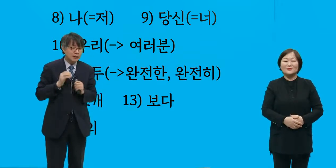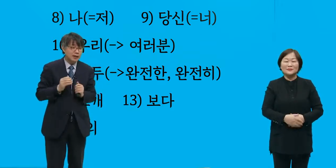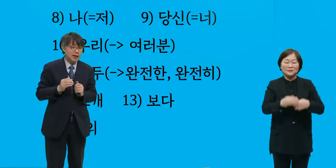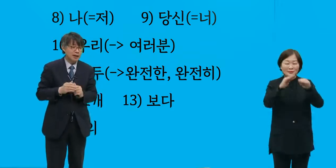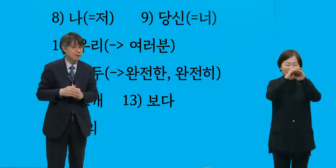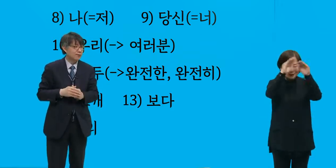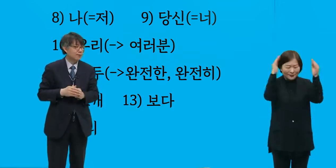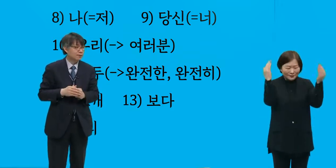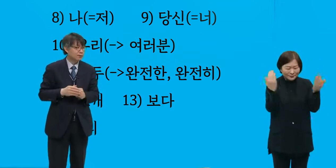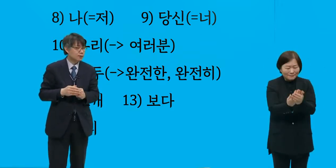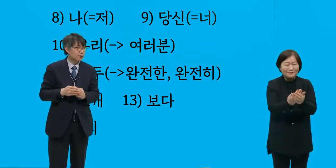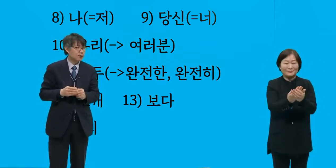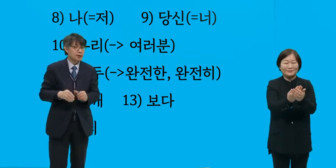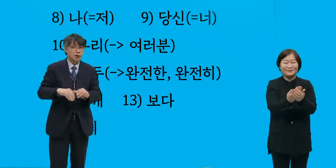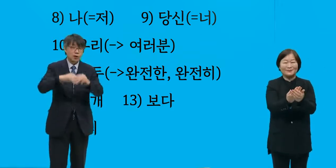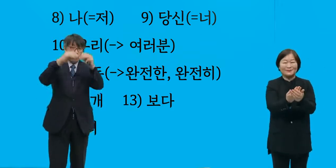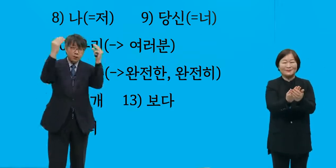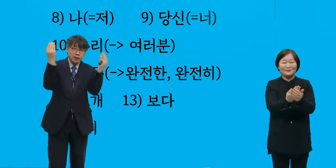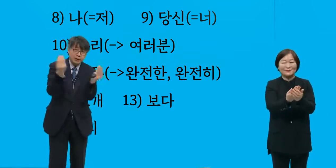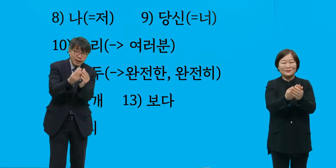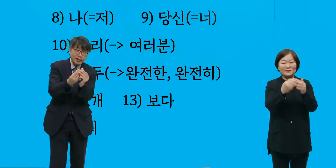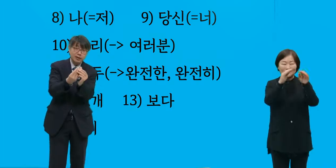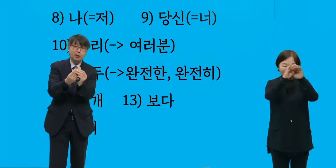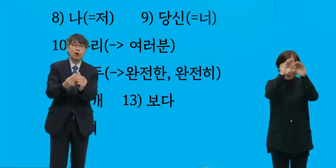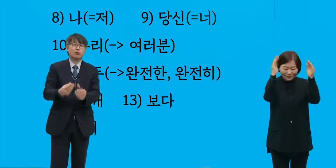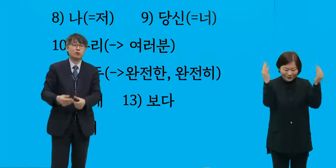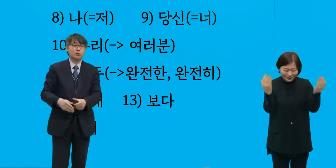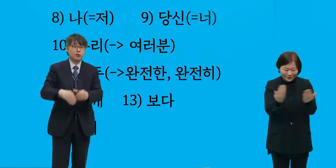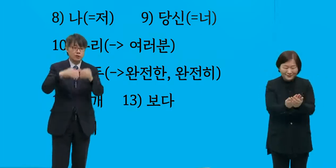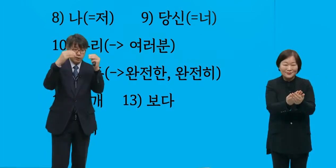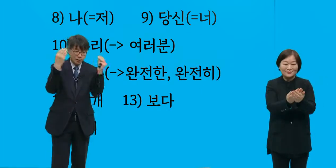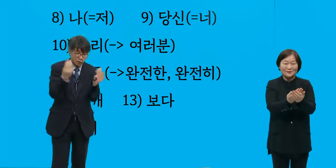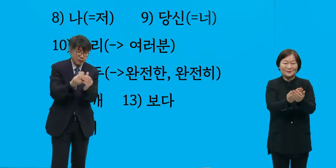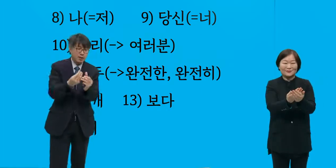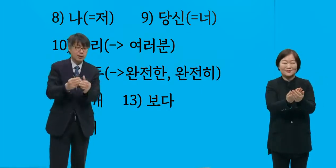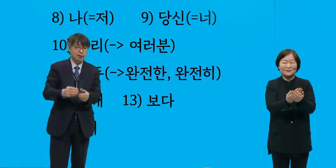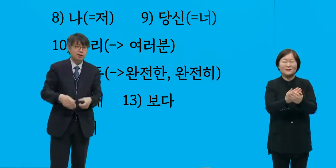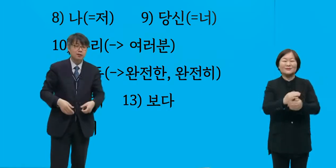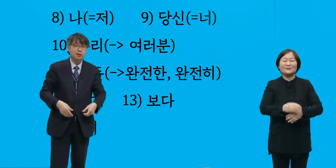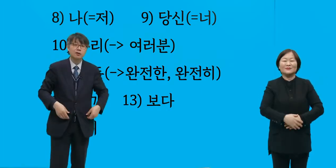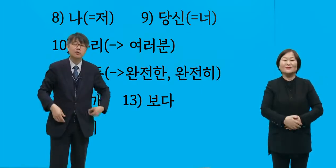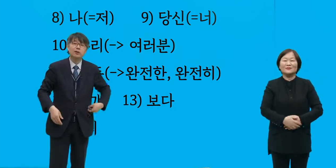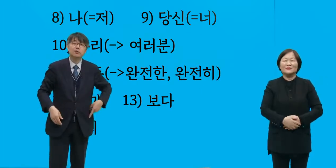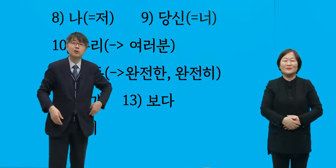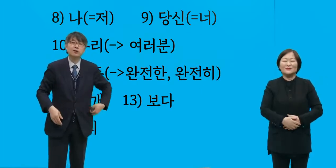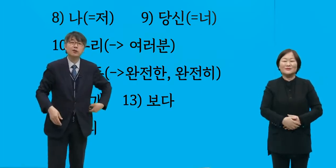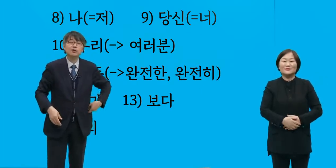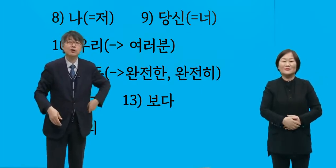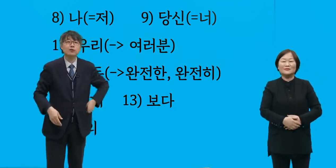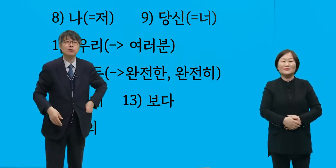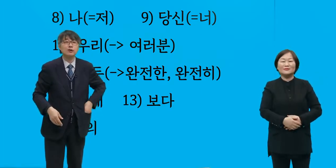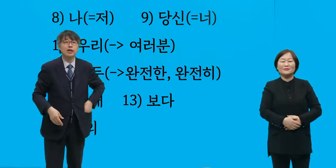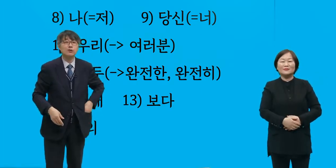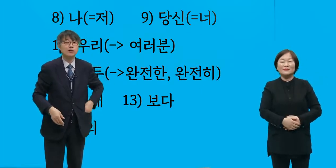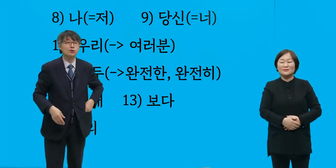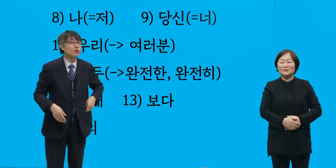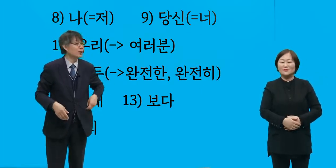완전하다. 네, 완전 딱 이렇게 모아주시면 완전하다 이런 뜻. 저도 이 수어를 되게 좋아하는데 소리가